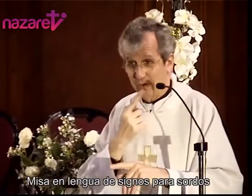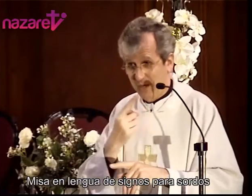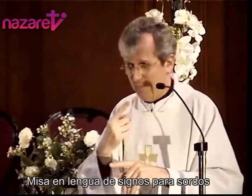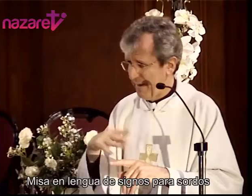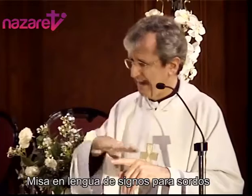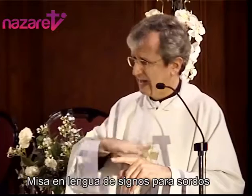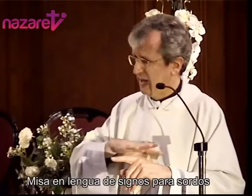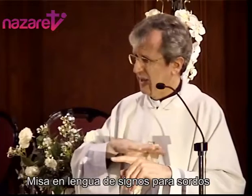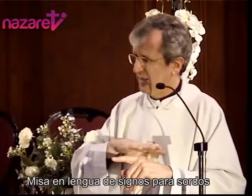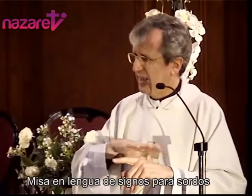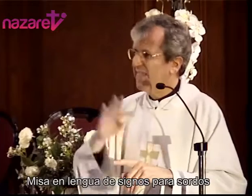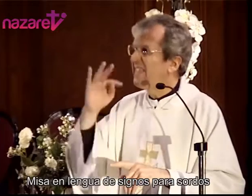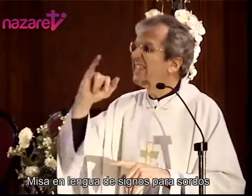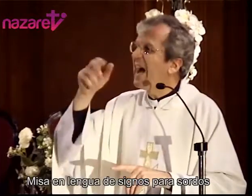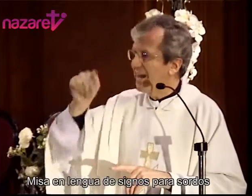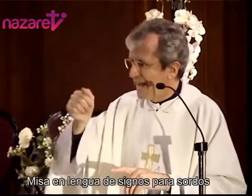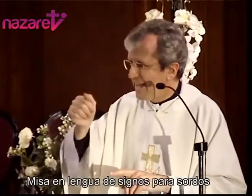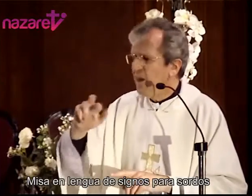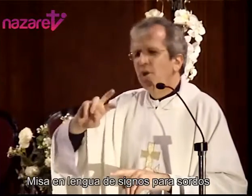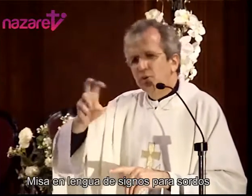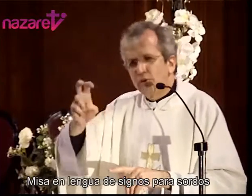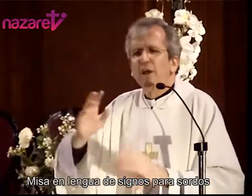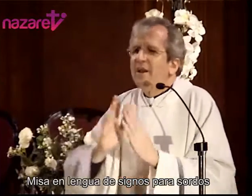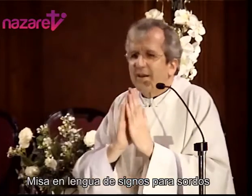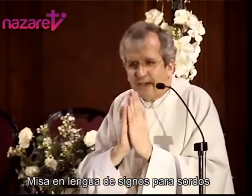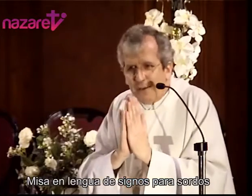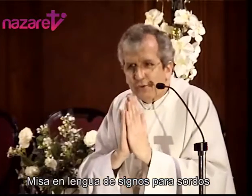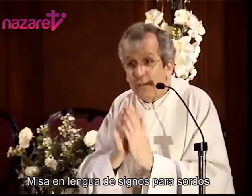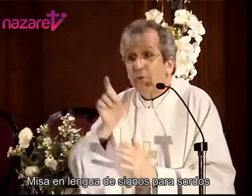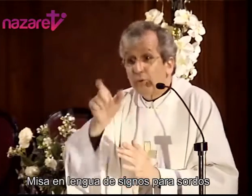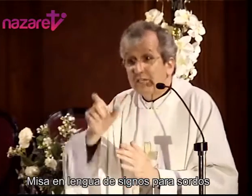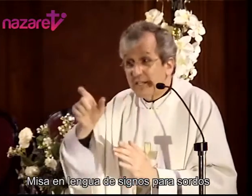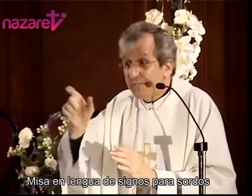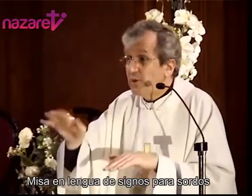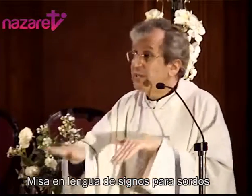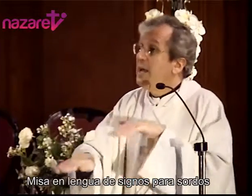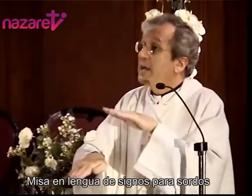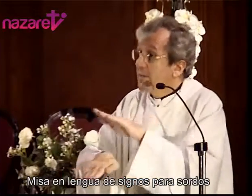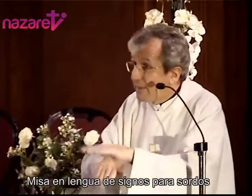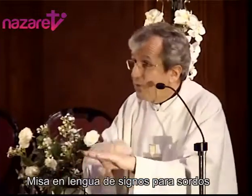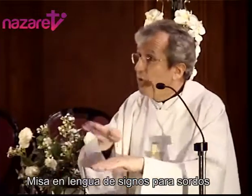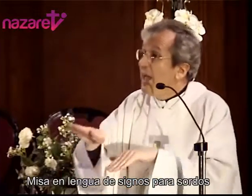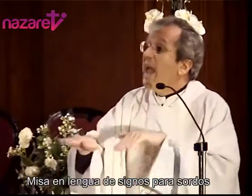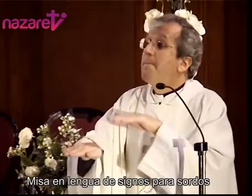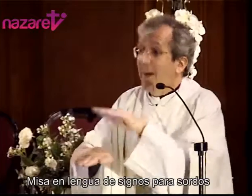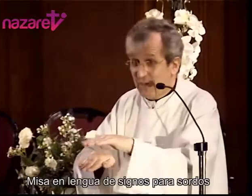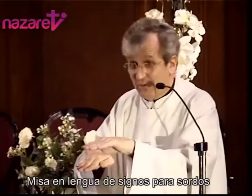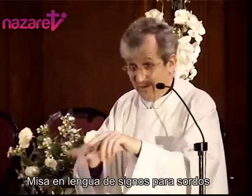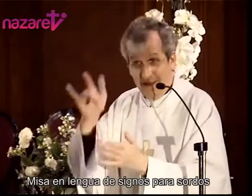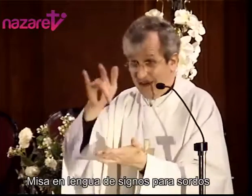me parece que es de Tiana, y otros, rezamos por todas esas personas que van dando el paso y que también